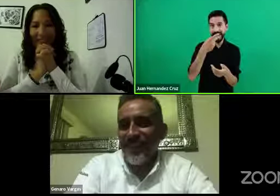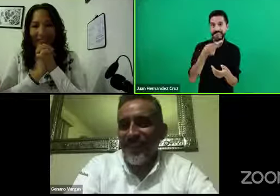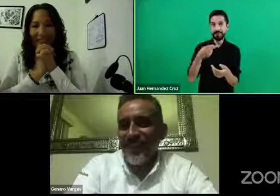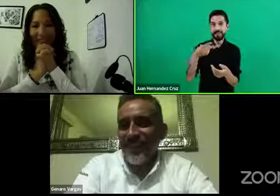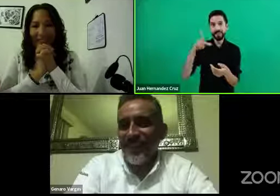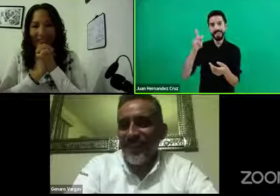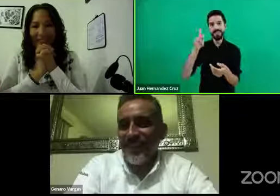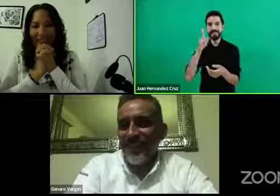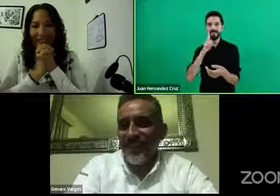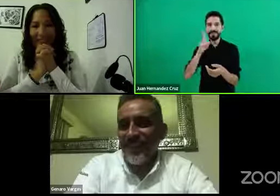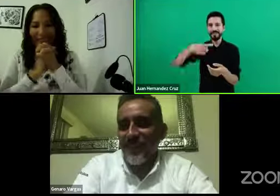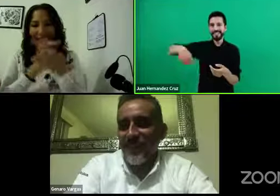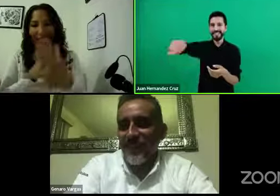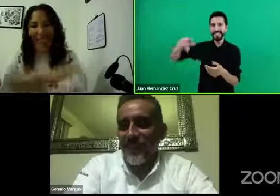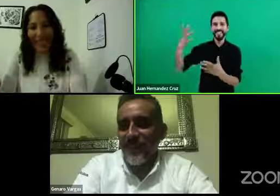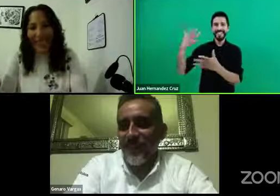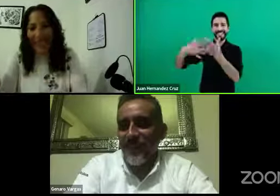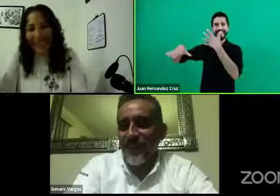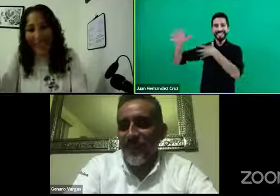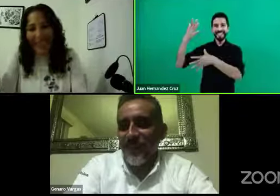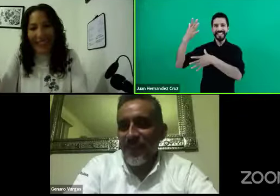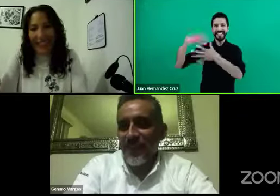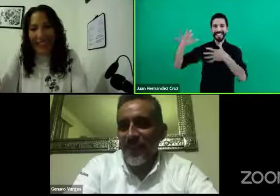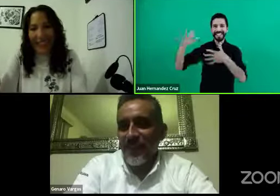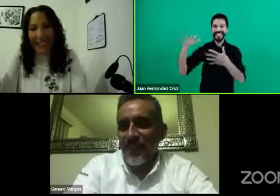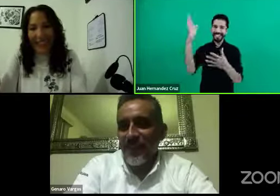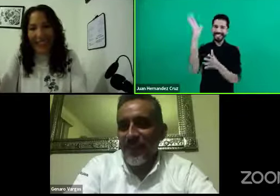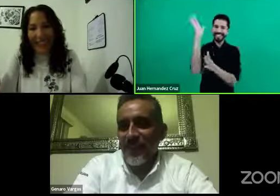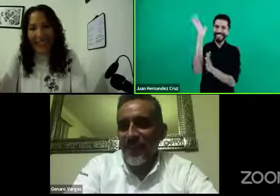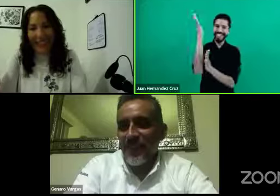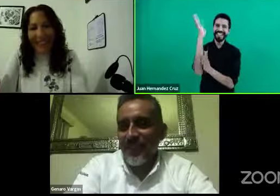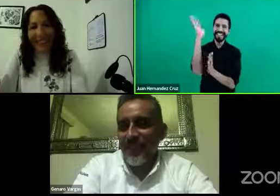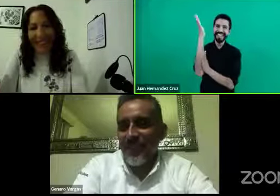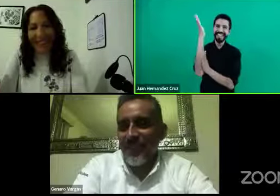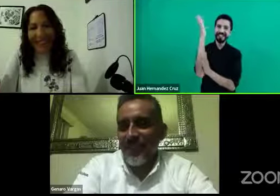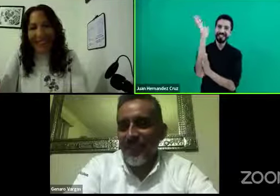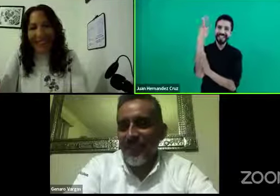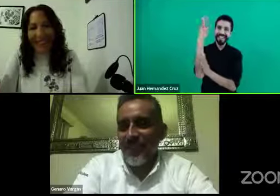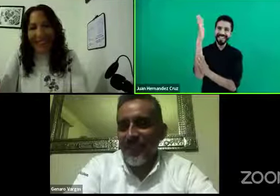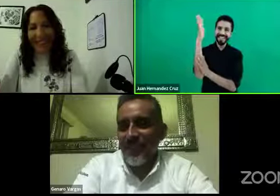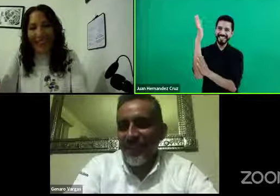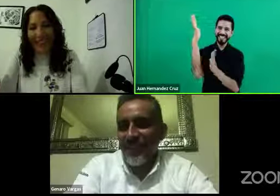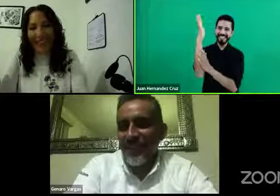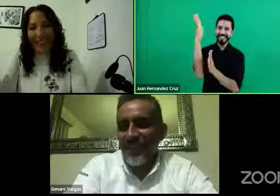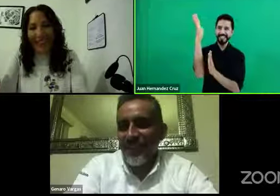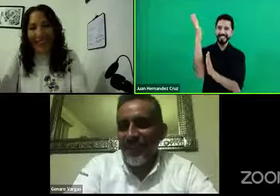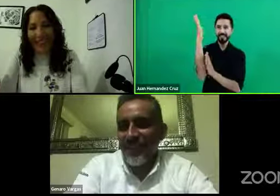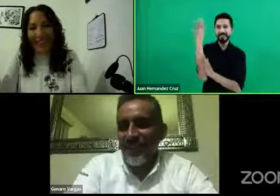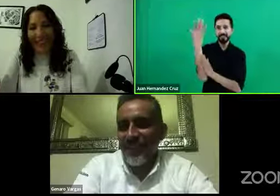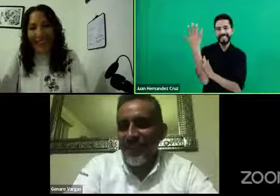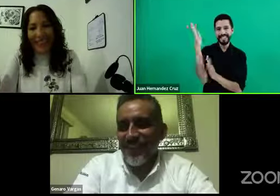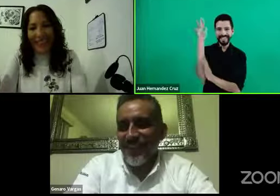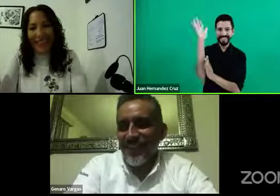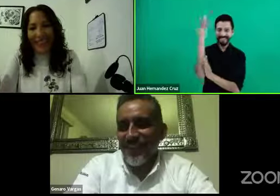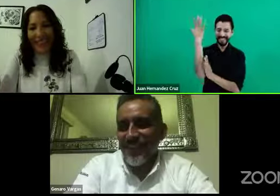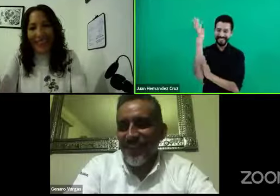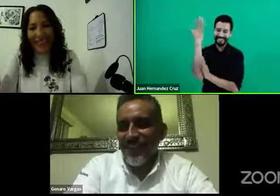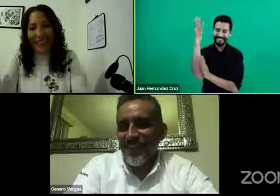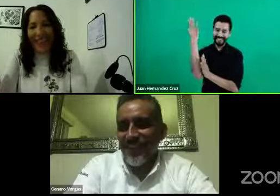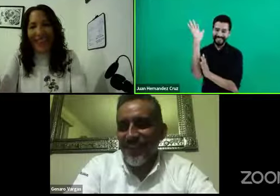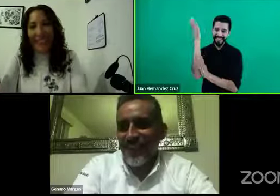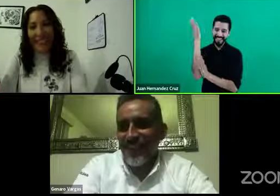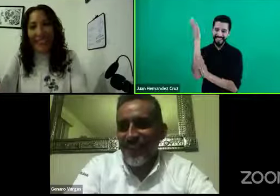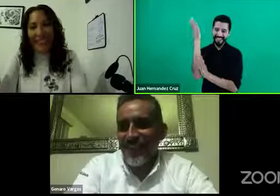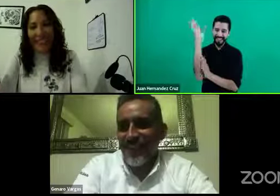ser oyente, pero también los sordos el hecho de que enseñen. Entonces, yo les pido que hagan así y así. No es parte